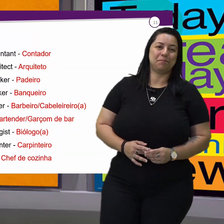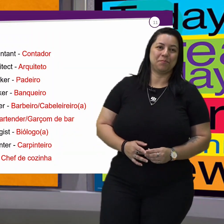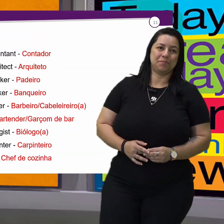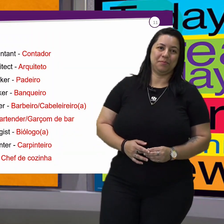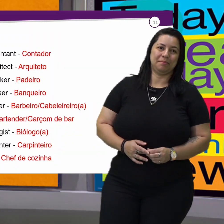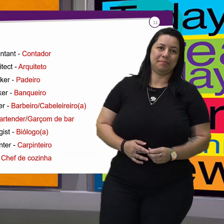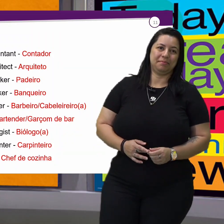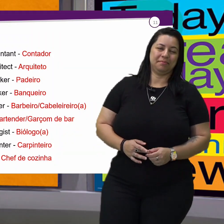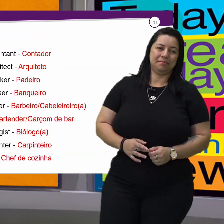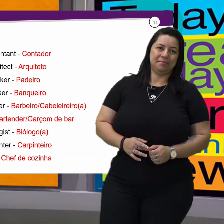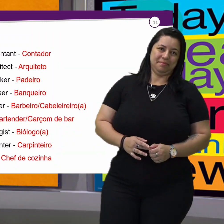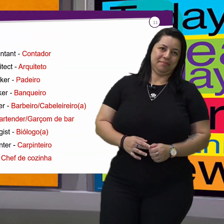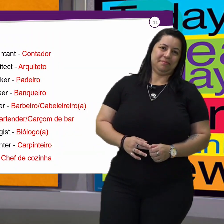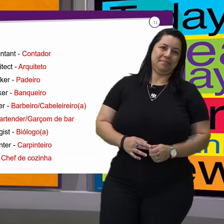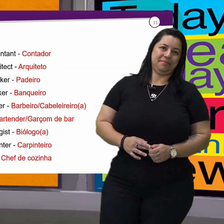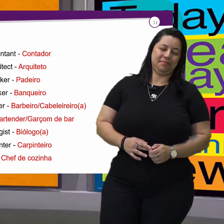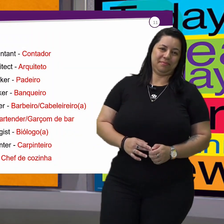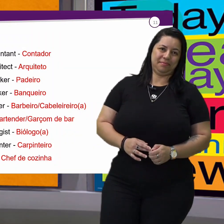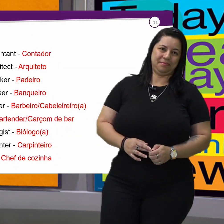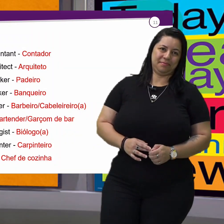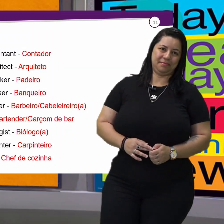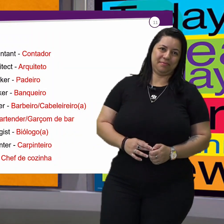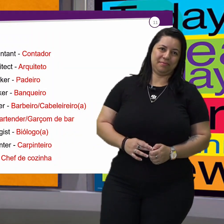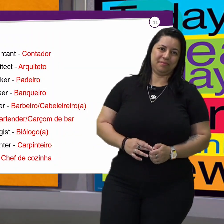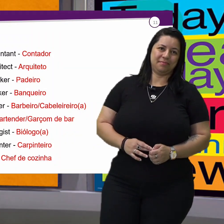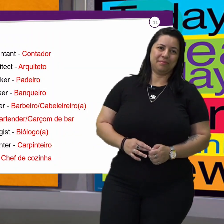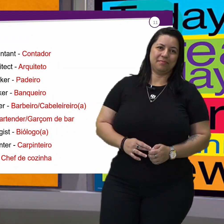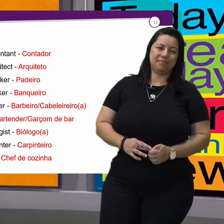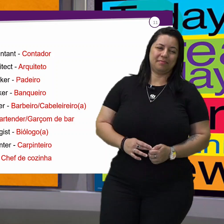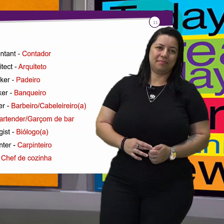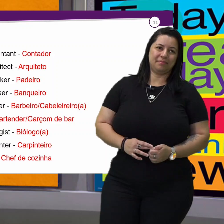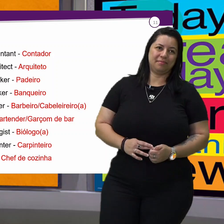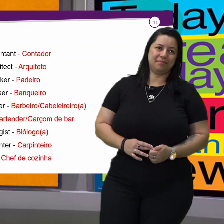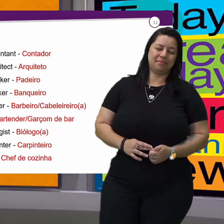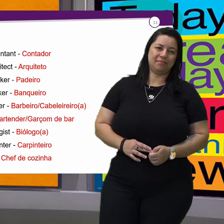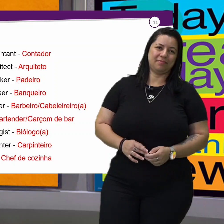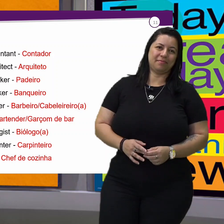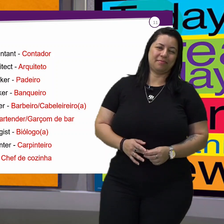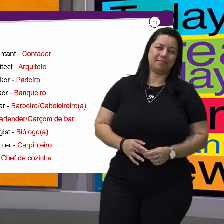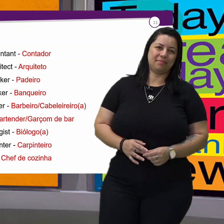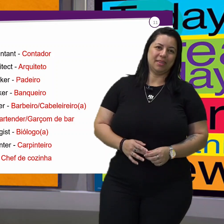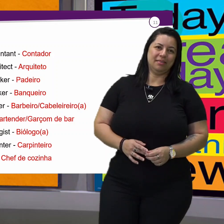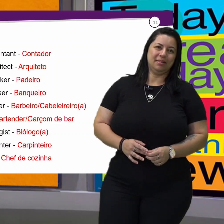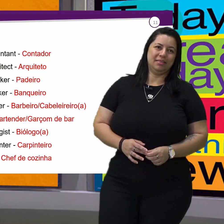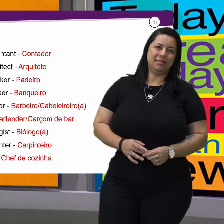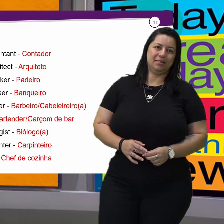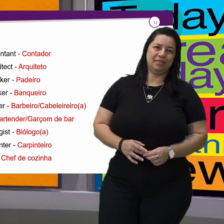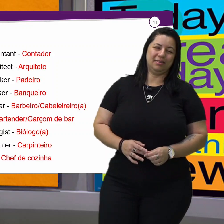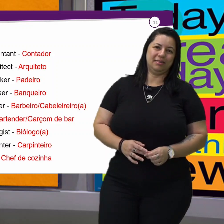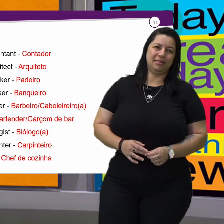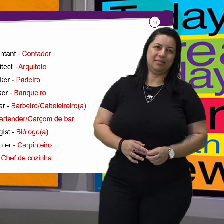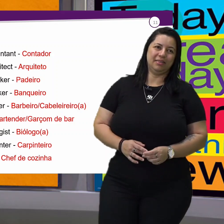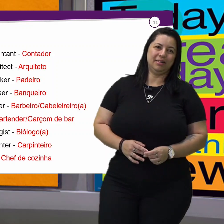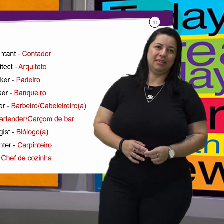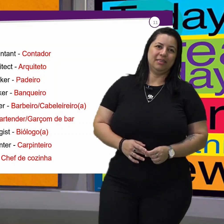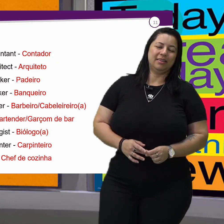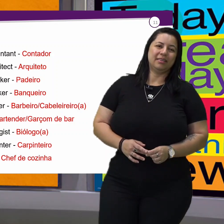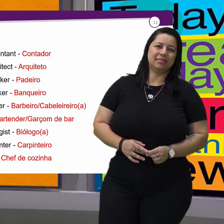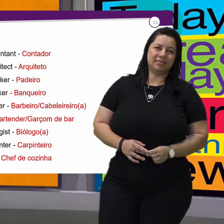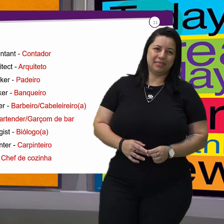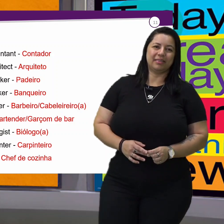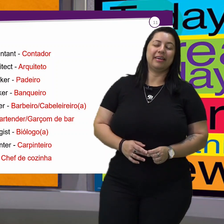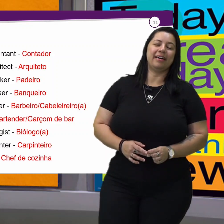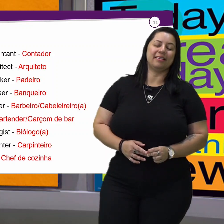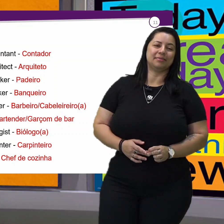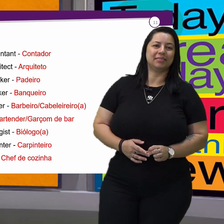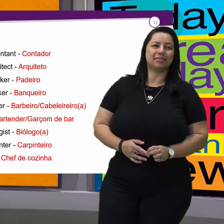lá, a gente vai falar sobre essas palavrinhas e aí para ficar bacaninha, para vocês enxergarem melhor, já que aqui a visão fica bem